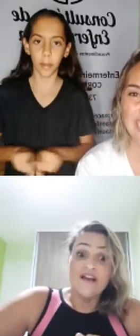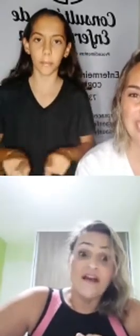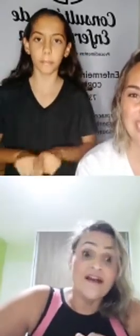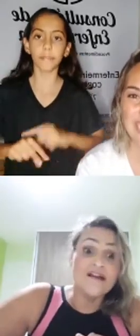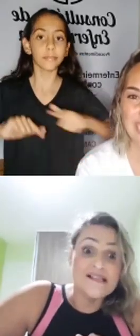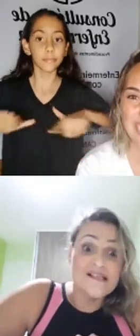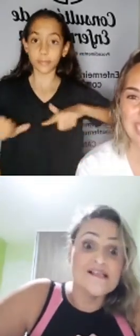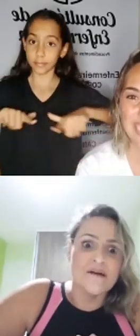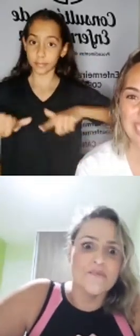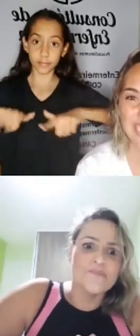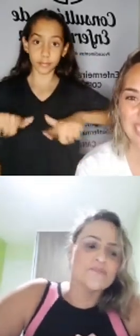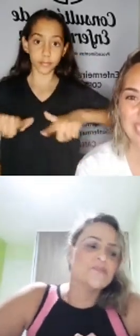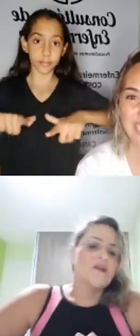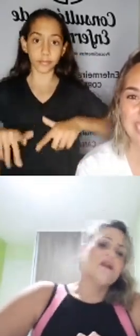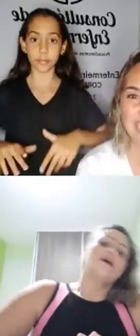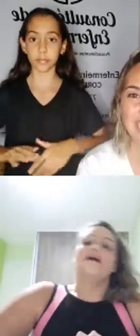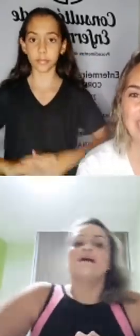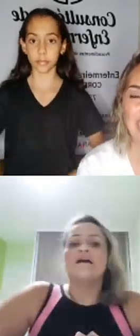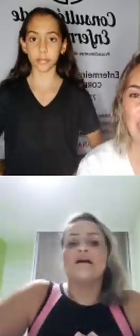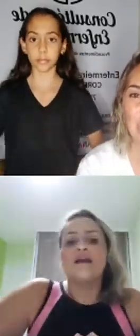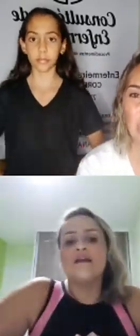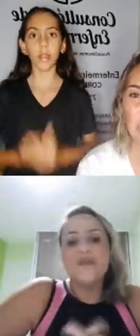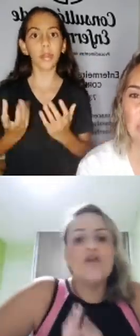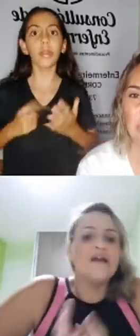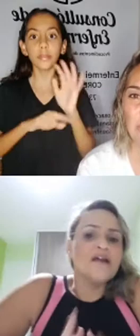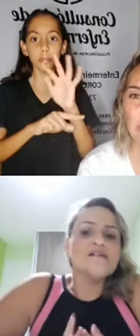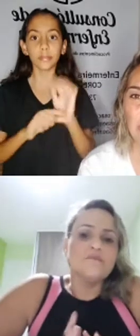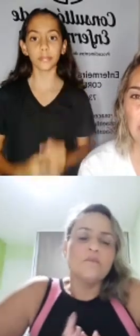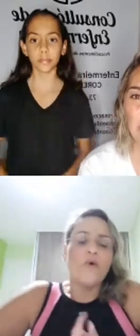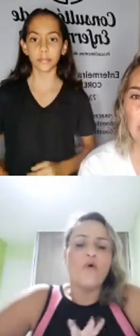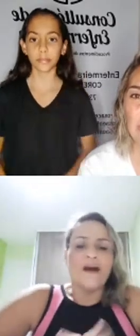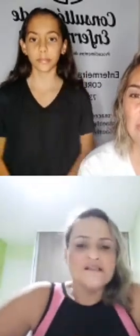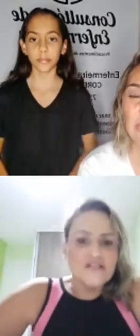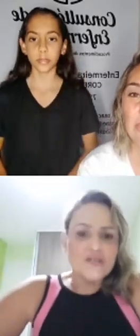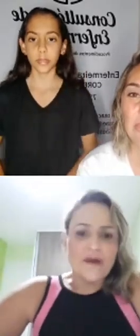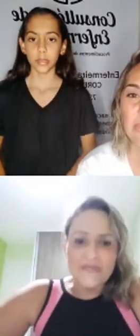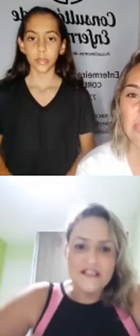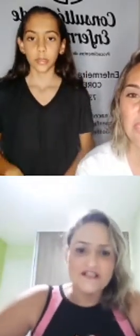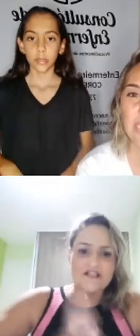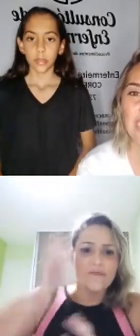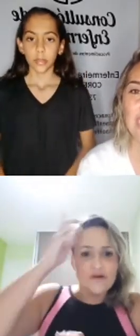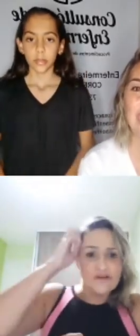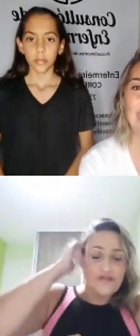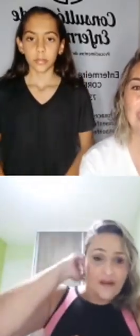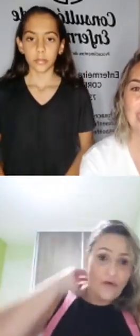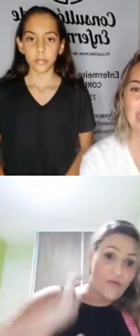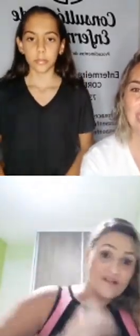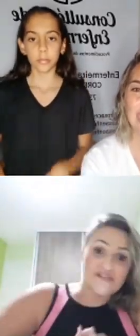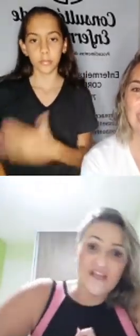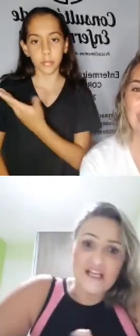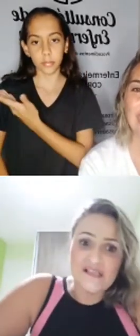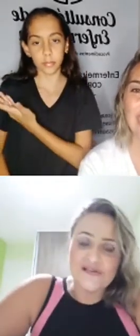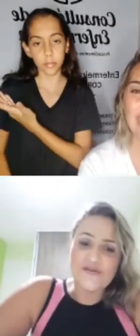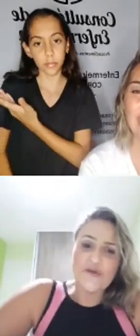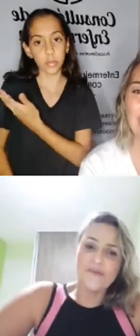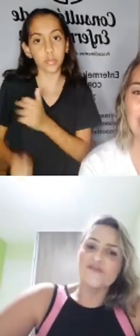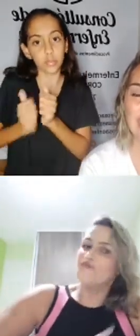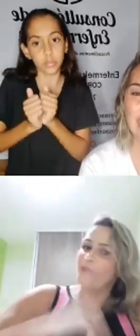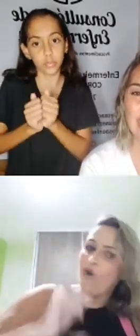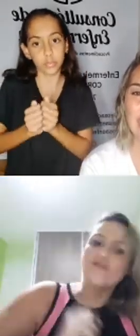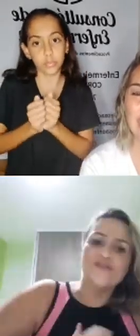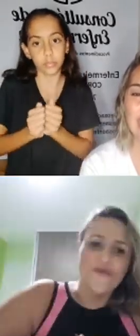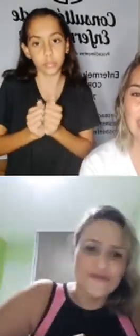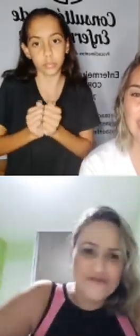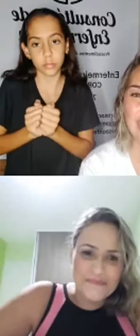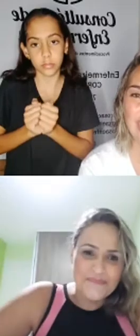de realização. Quem me conhece um pouco mais intimamente já me ouviu falar algumas vezes que eu sou uma pessoa de